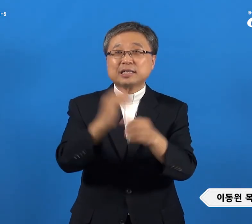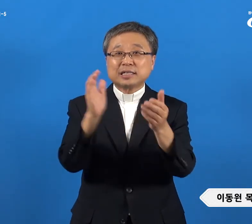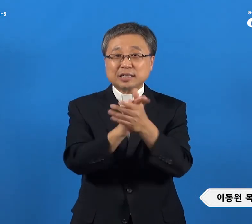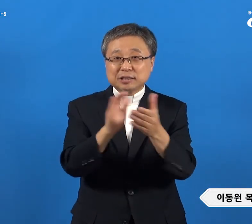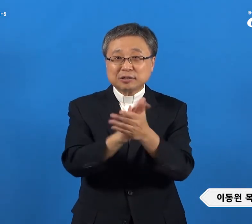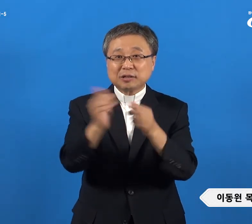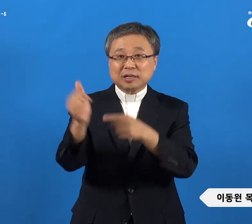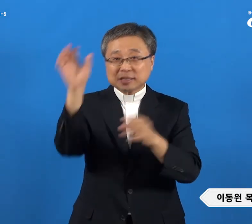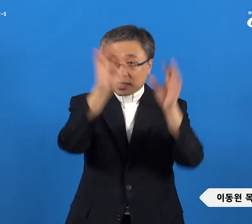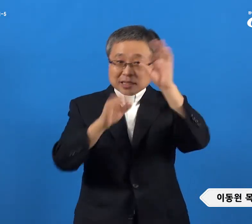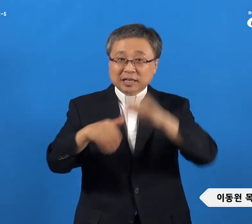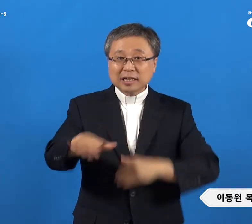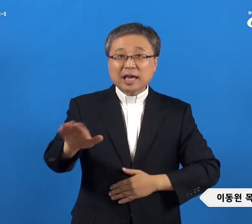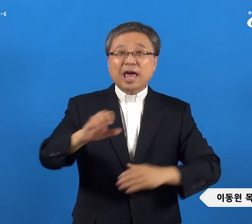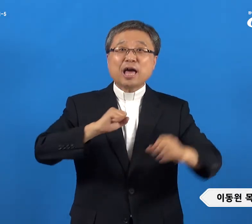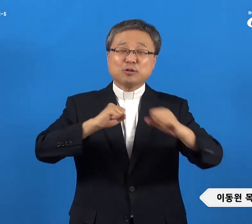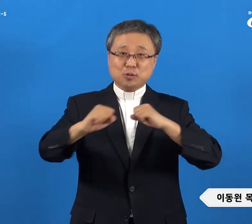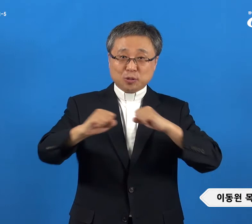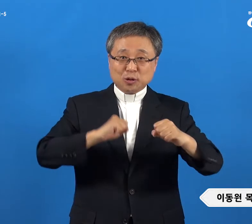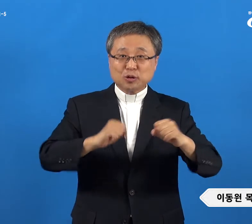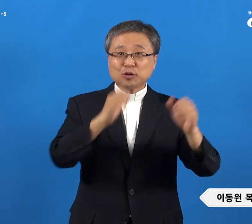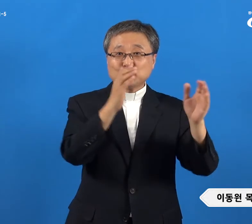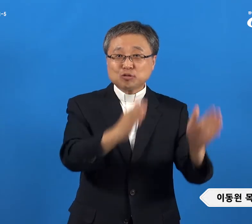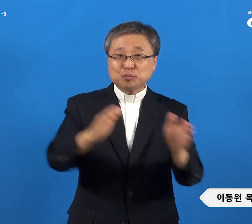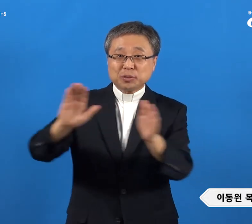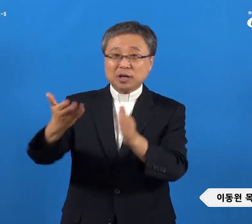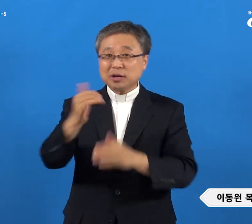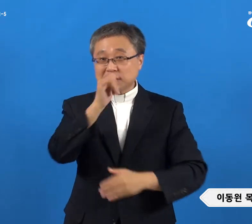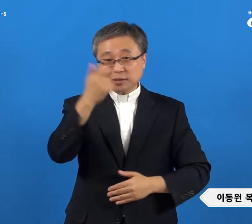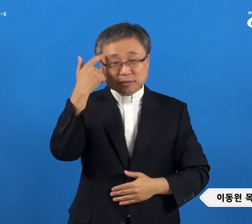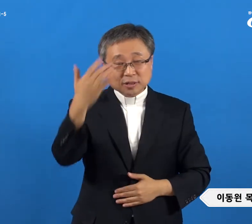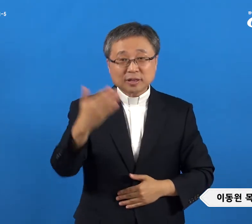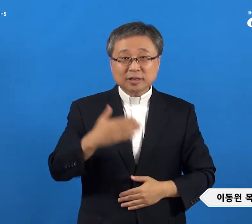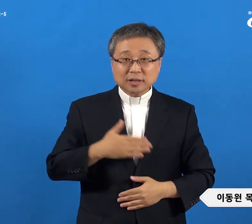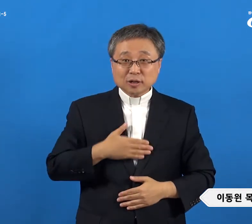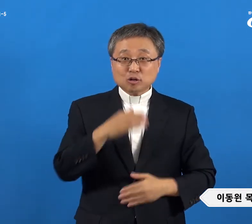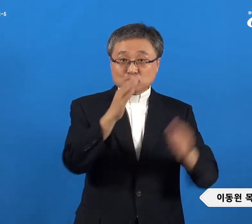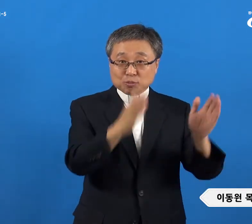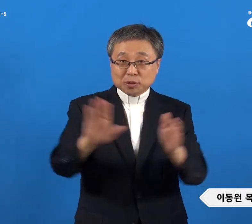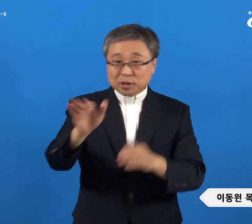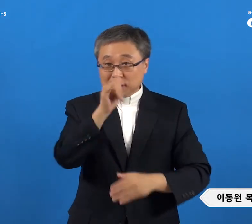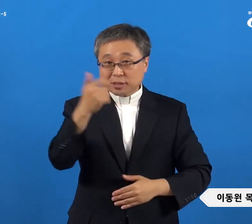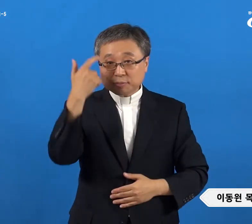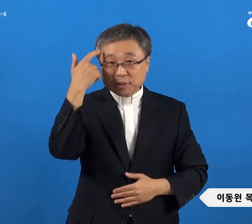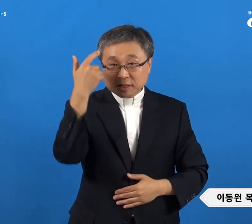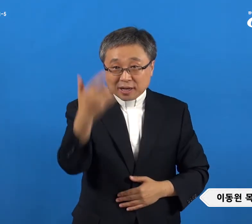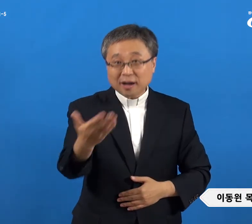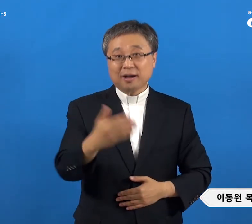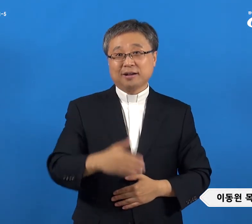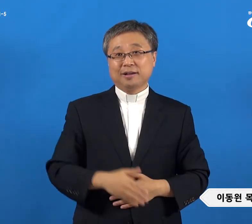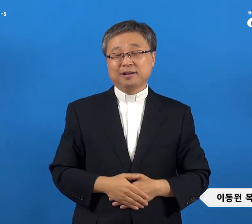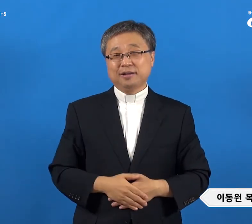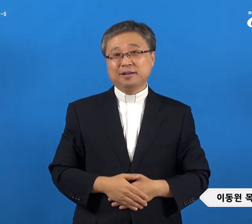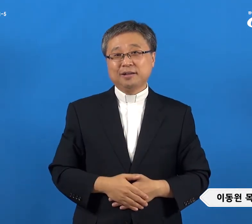찾아갈 행동 준비되어 계십니까? Are you ready? 준비되어 계십니까?